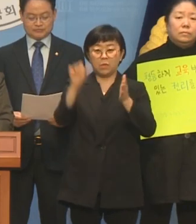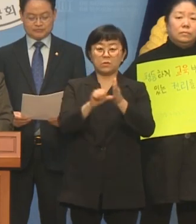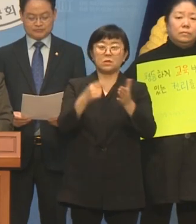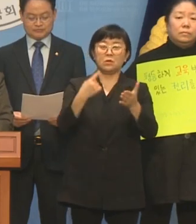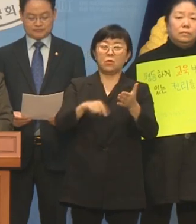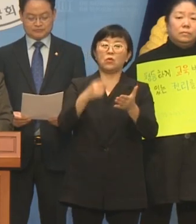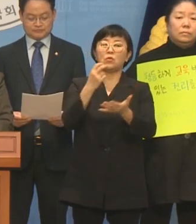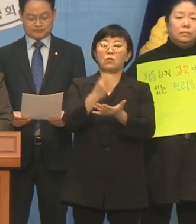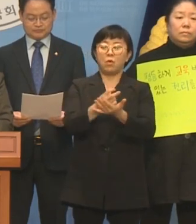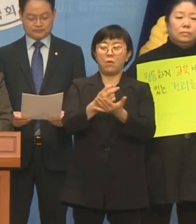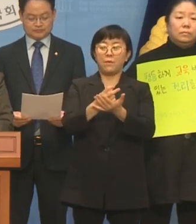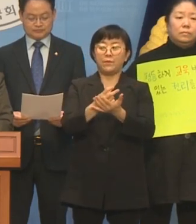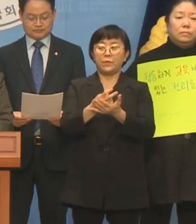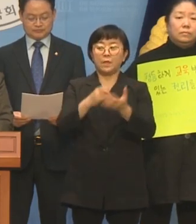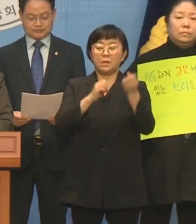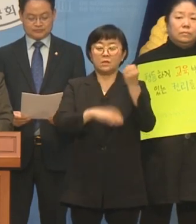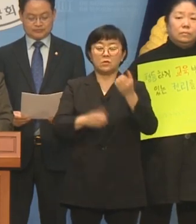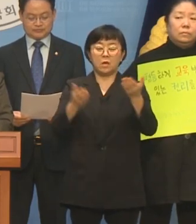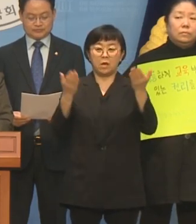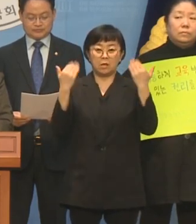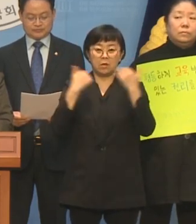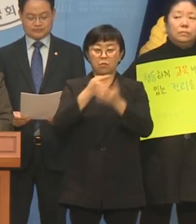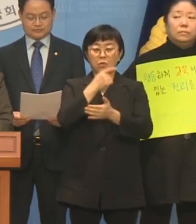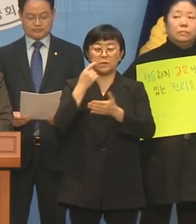평생교육법, 기초학력보장법은 교육부가,